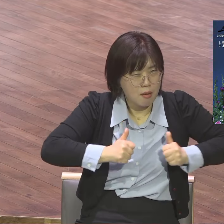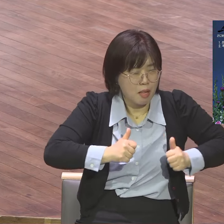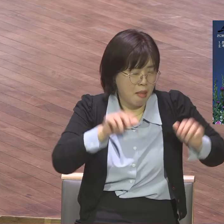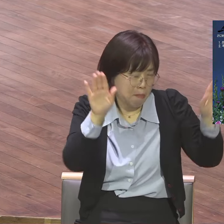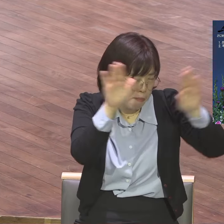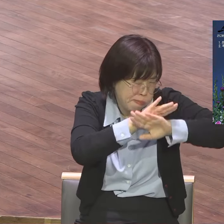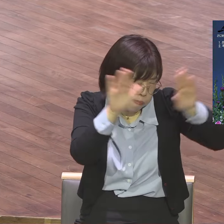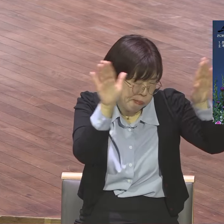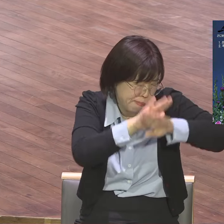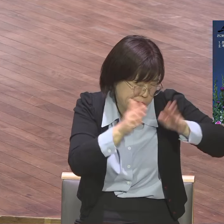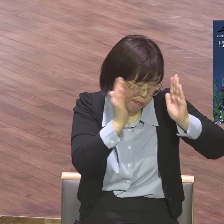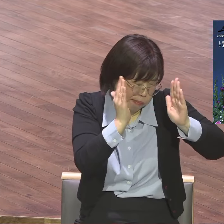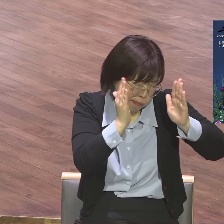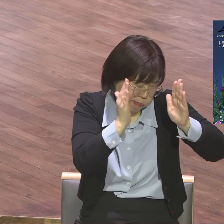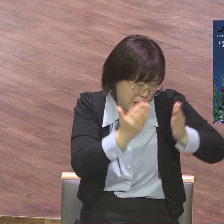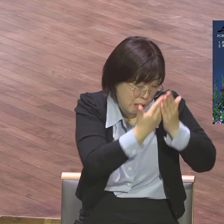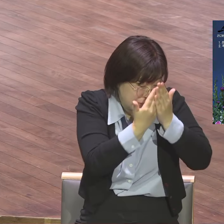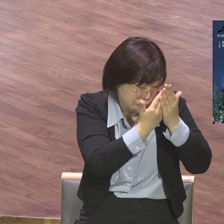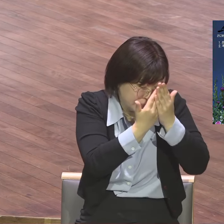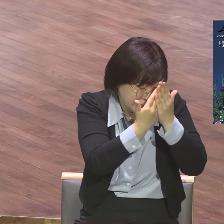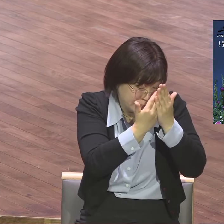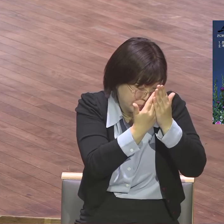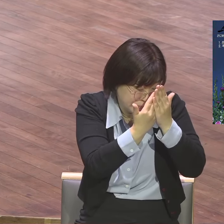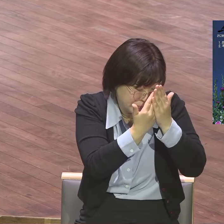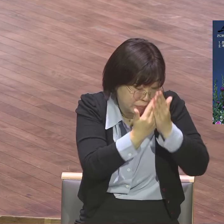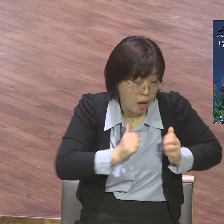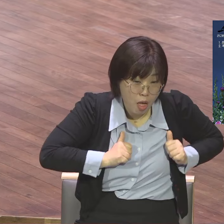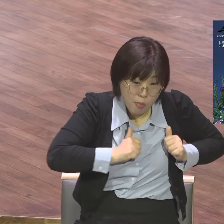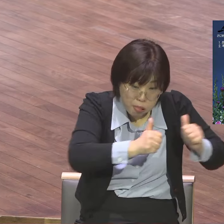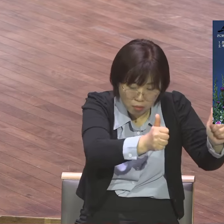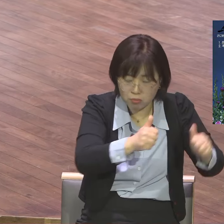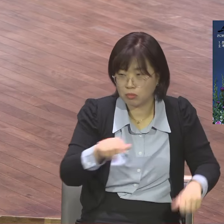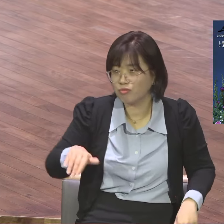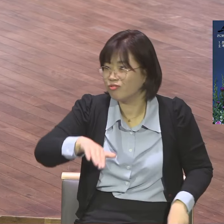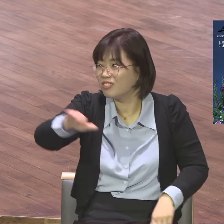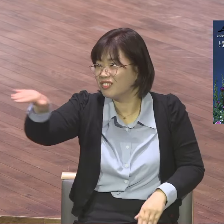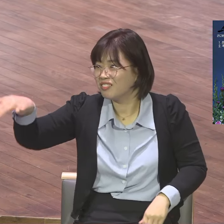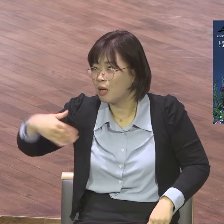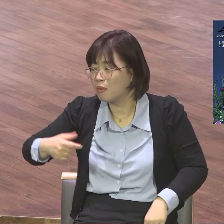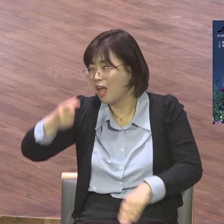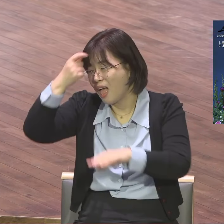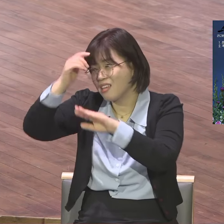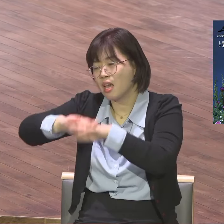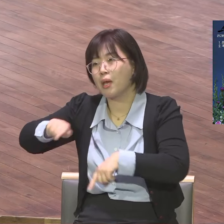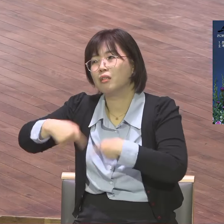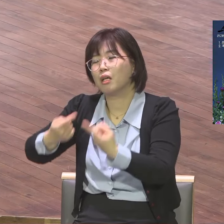가면서 막 사업하겠다고 절에 발부둥 치는데 맨날 교회 와서 어떻게 얘기했어요?